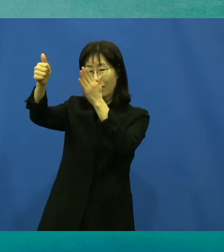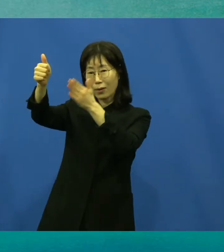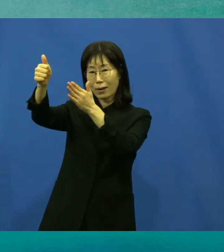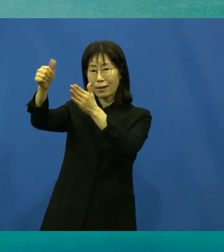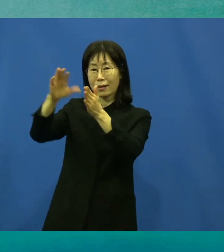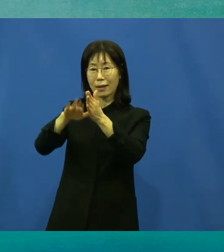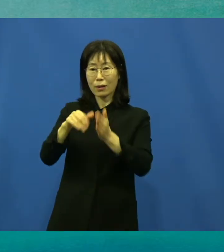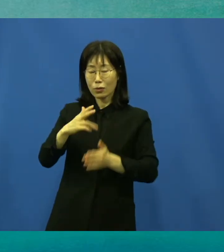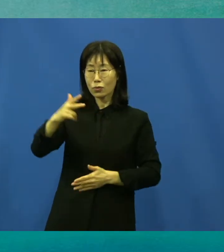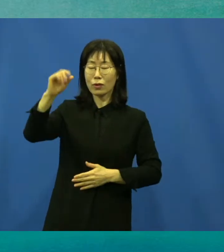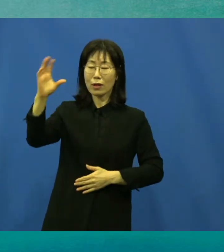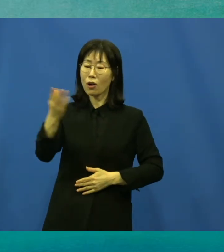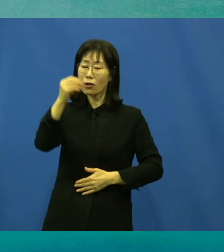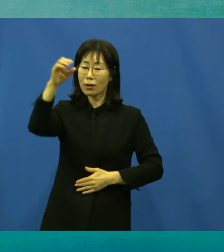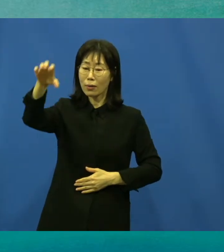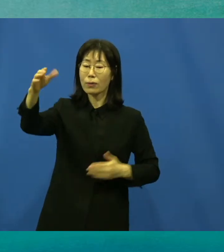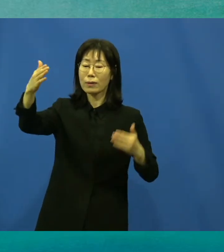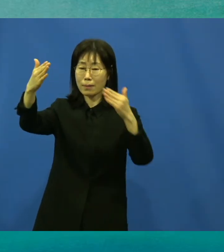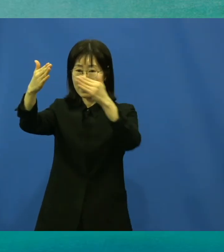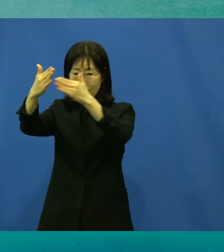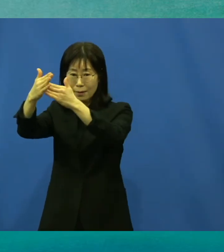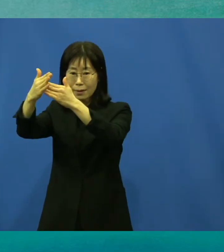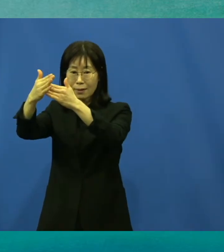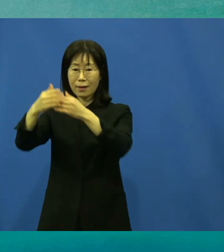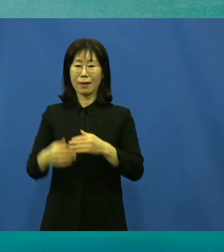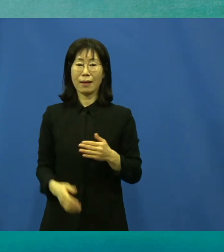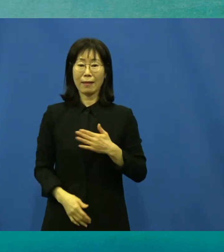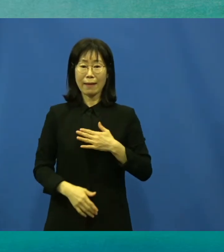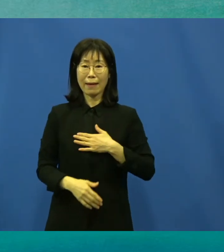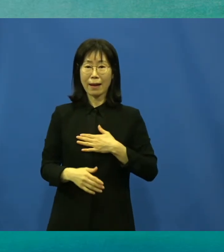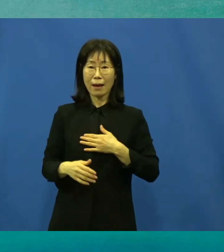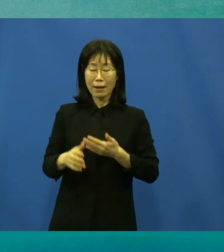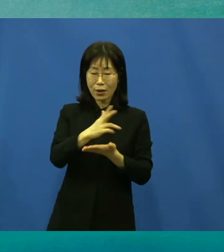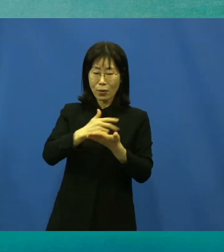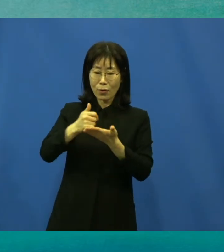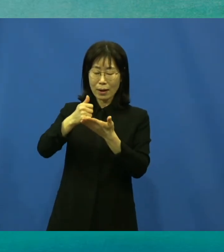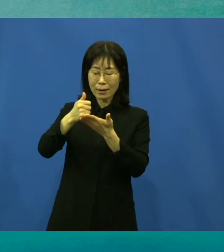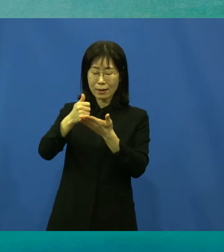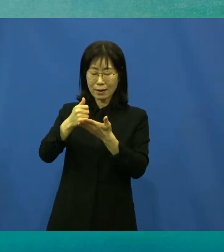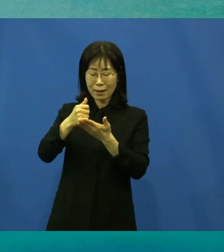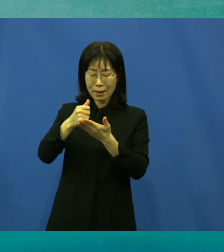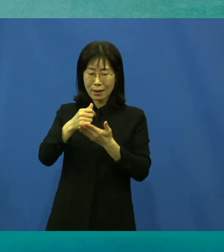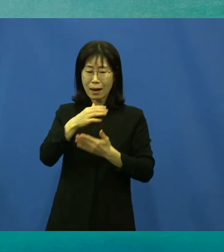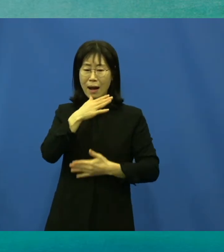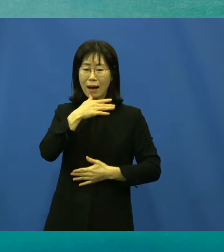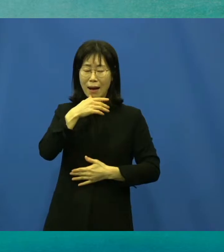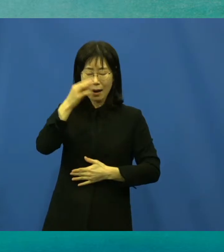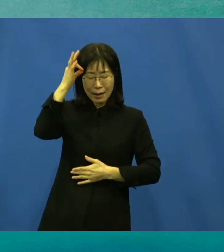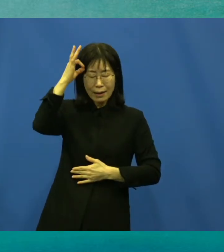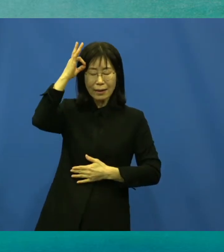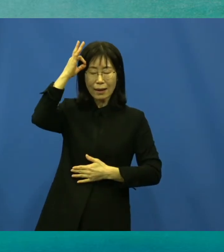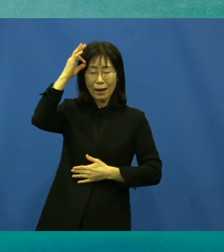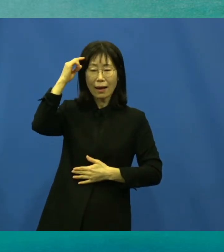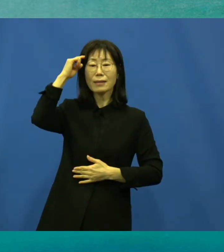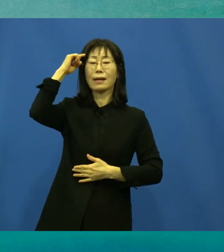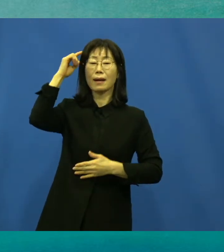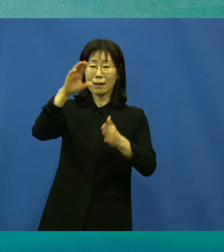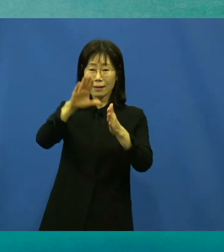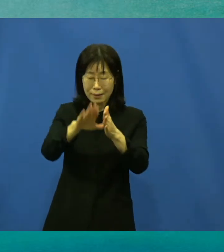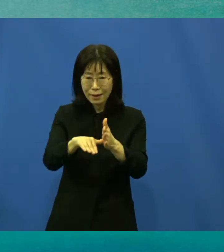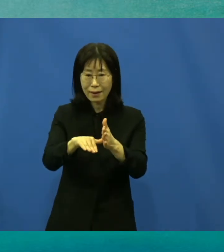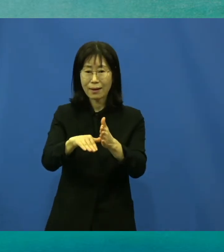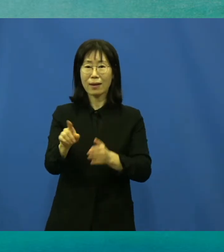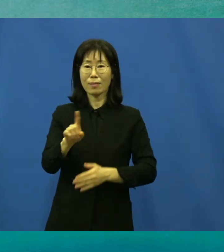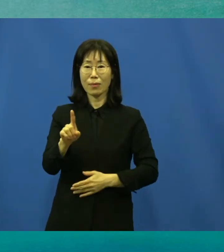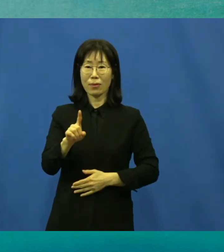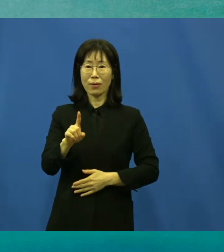미쳤나이다. 내가 여호와를 생각하였더니, 놀라운 고백 아닙니까? 이토록 고통스러운 현실에서